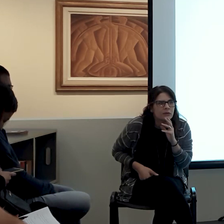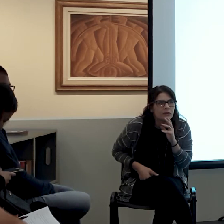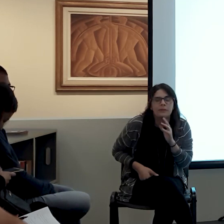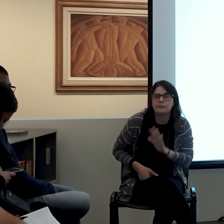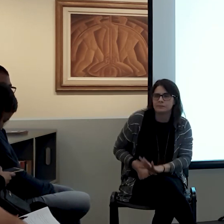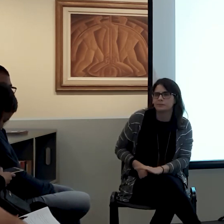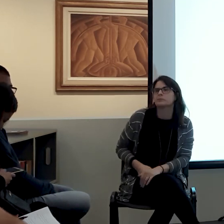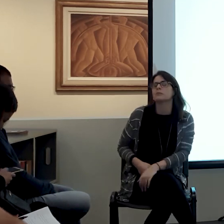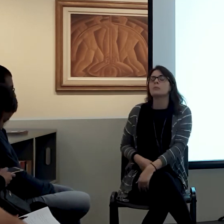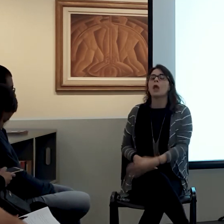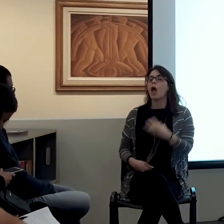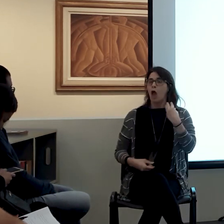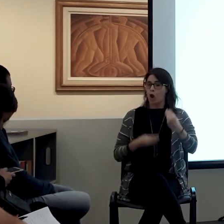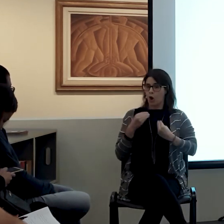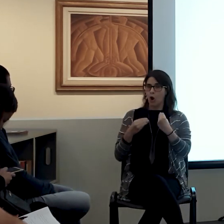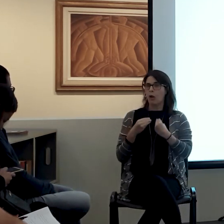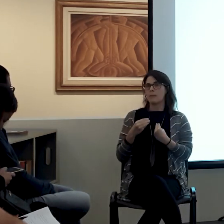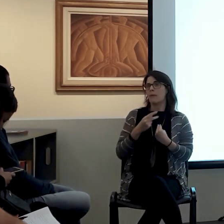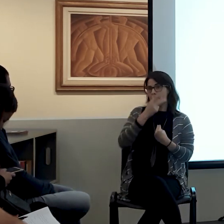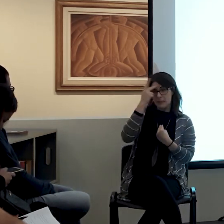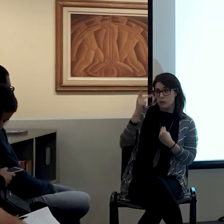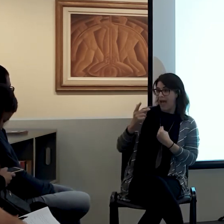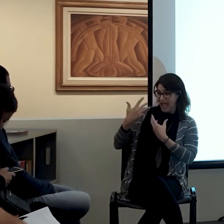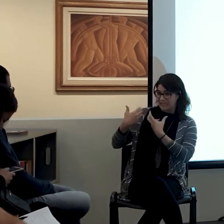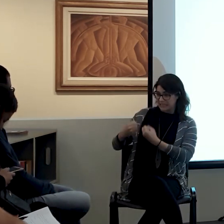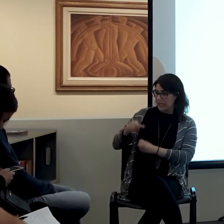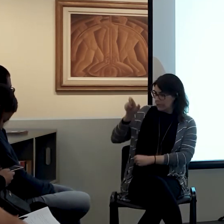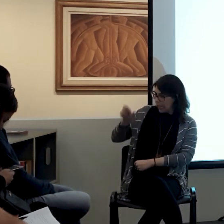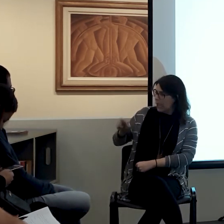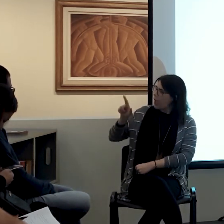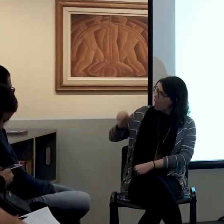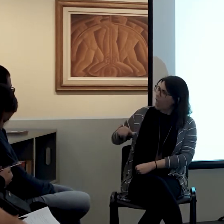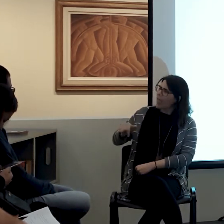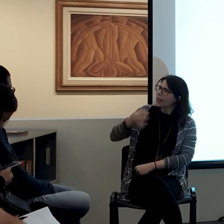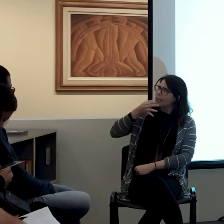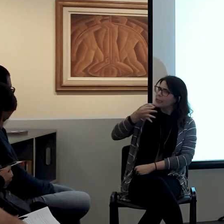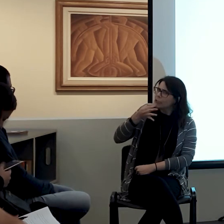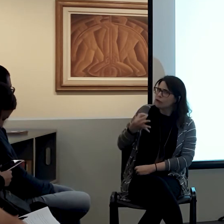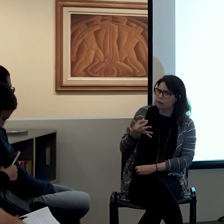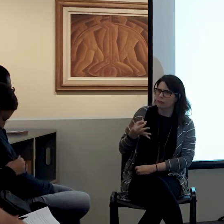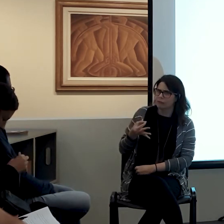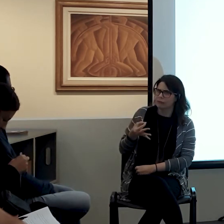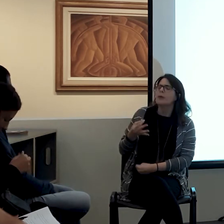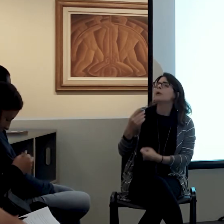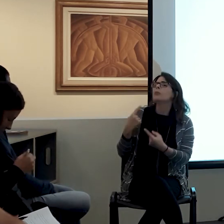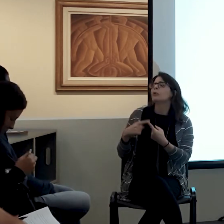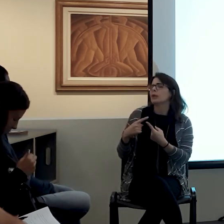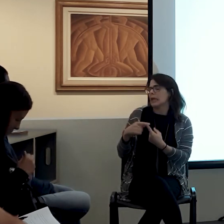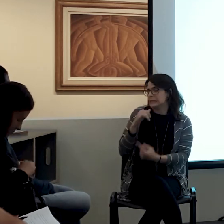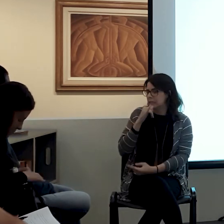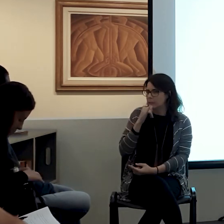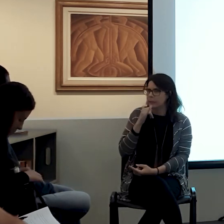era bom, o que era bom, o que era ruim? Como assim? Eu não entendi. Como? Porque o crítico antes. Isso.